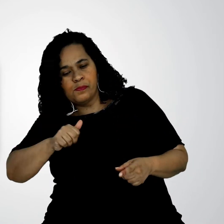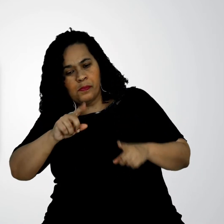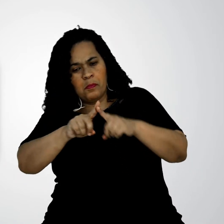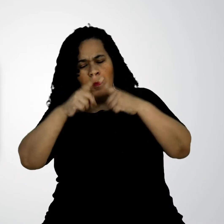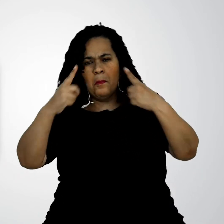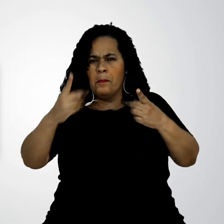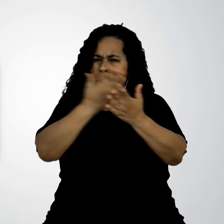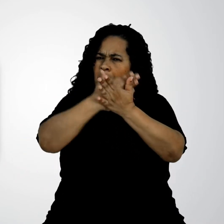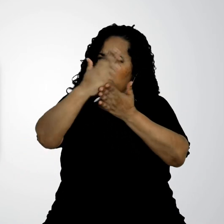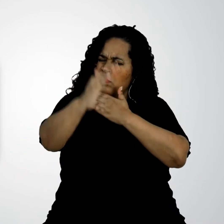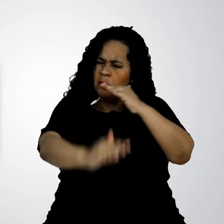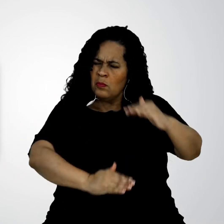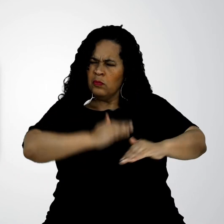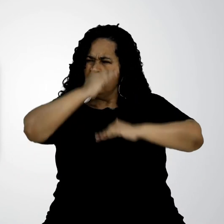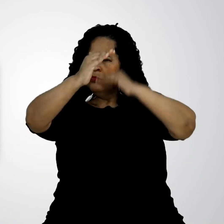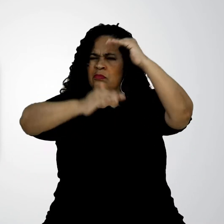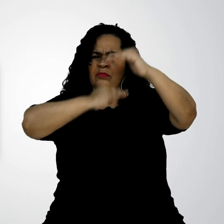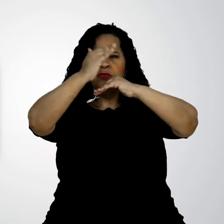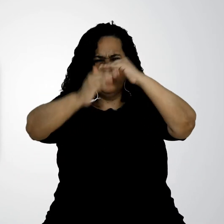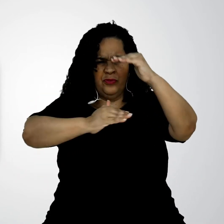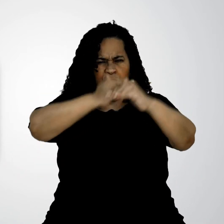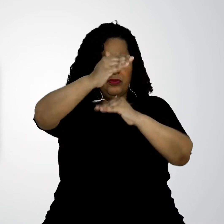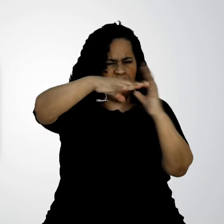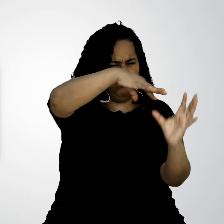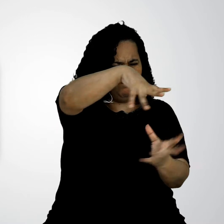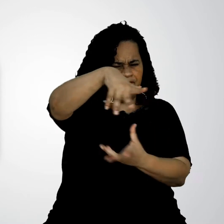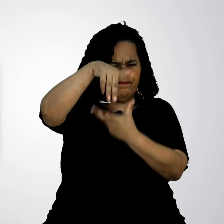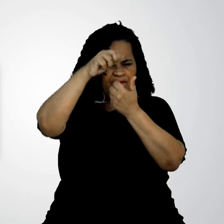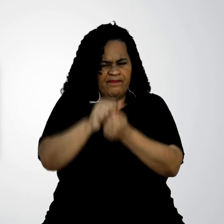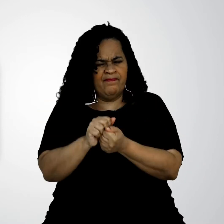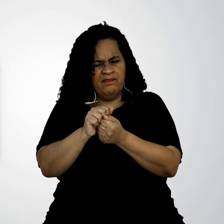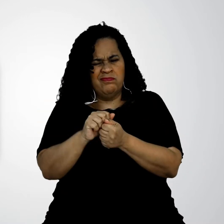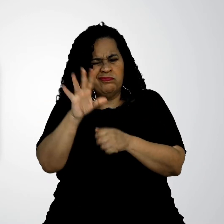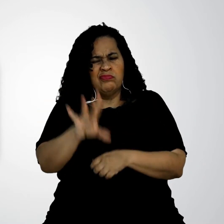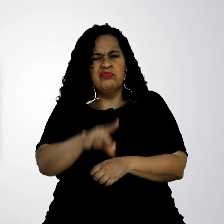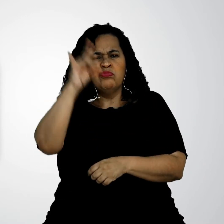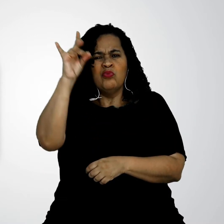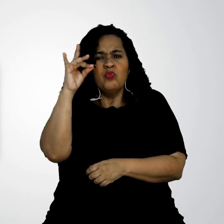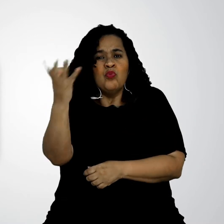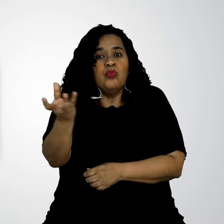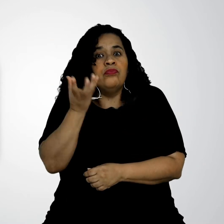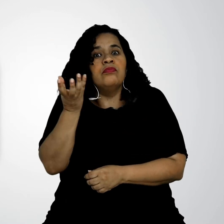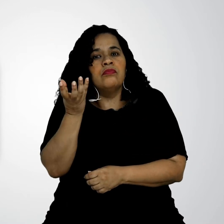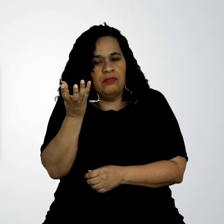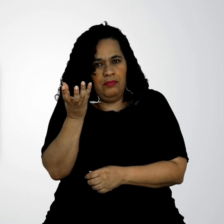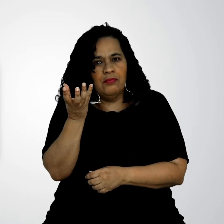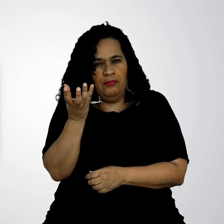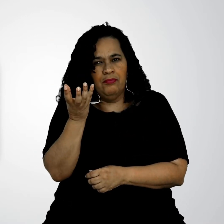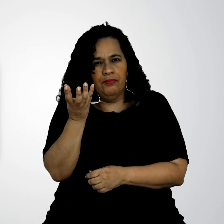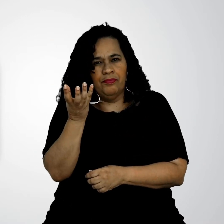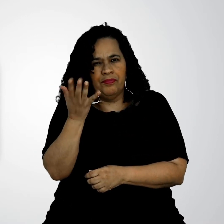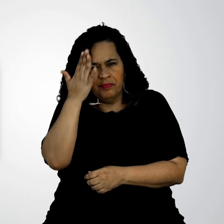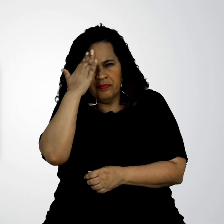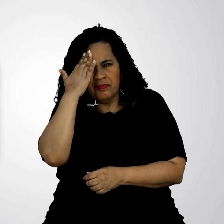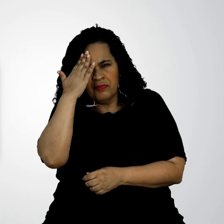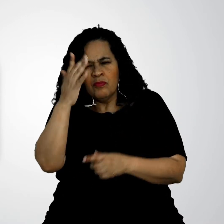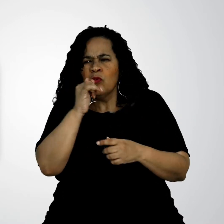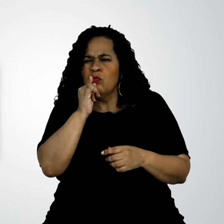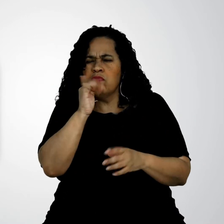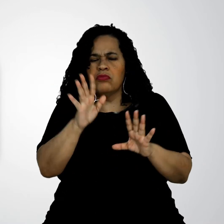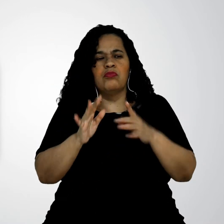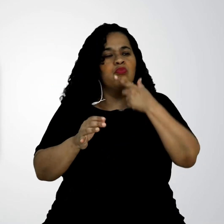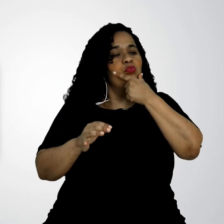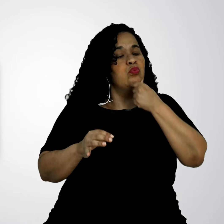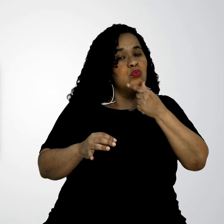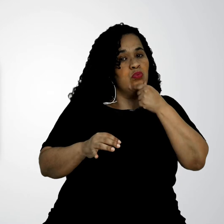desenvolve isso à medida que interage na sociedade e ele vai tomando a sua decisão. Opto mais para um, seria mais ou menos nesse caminho, mais